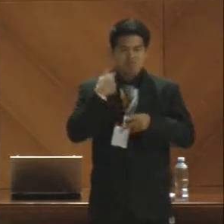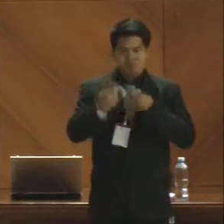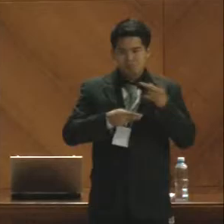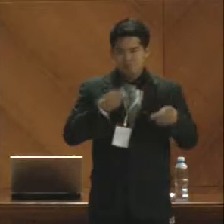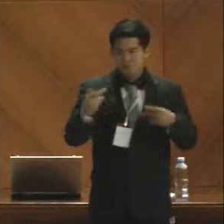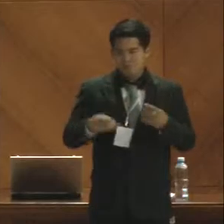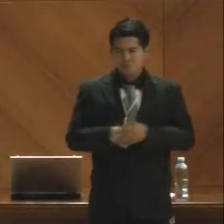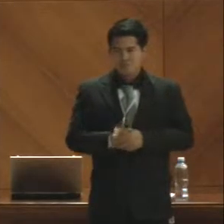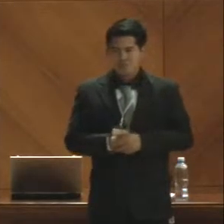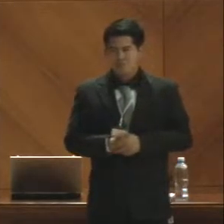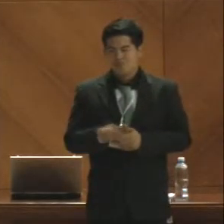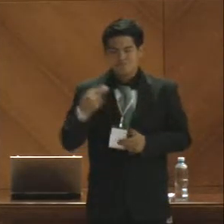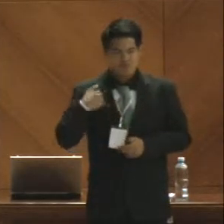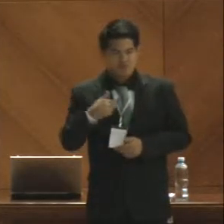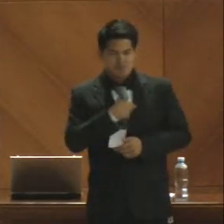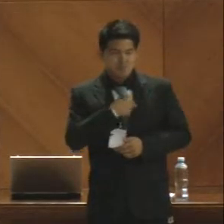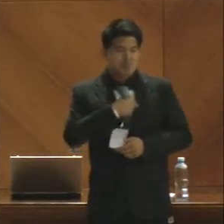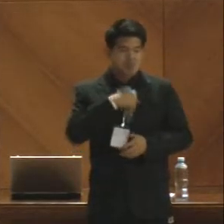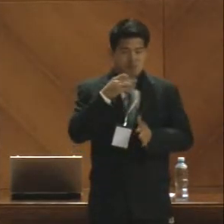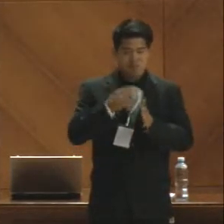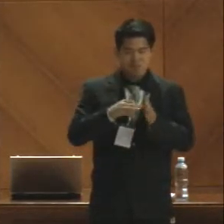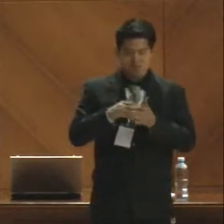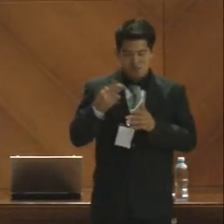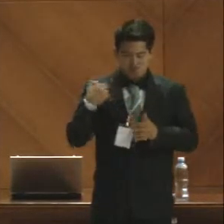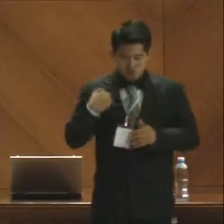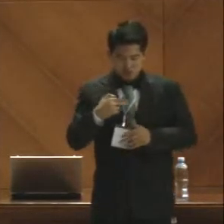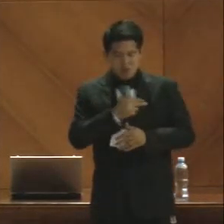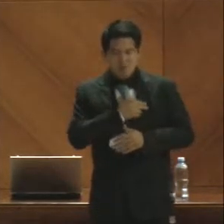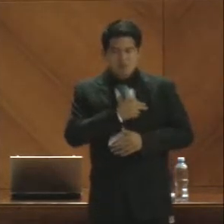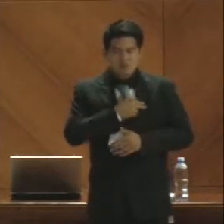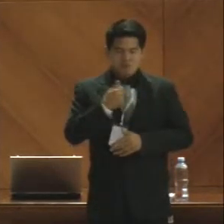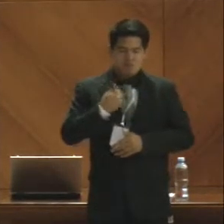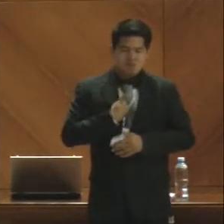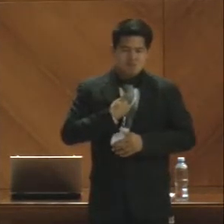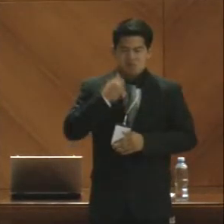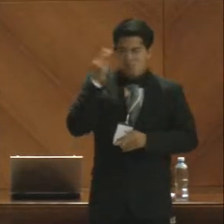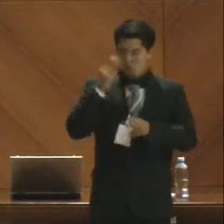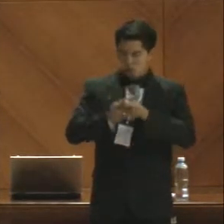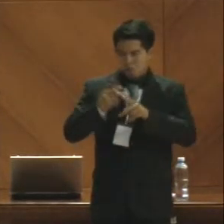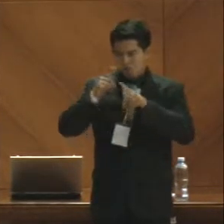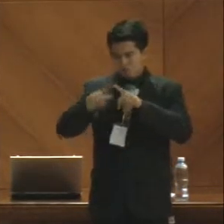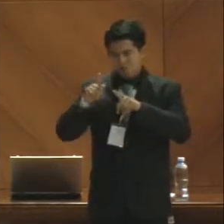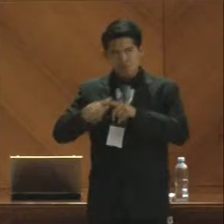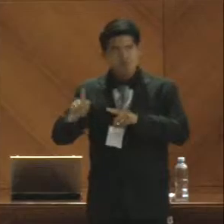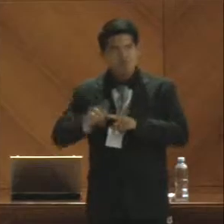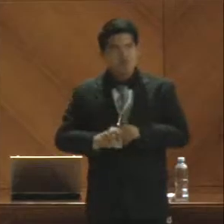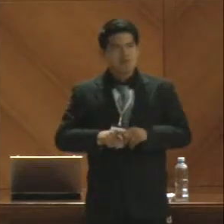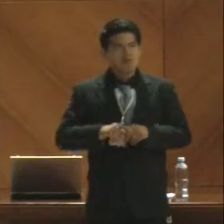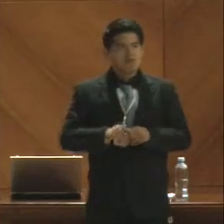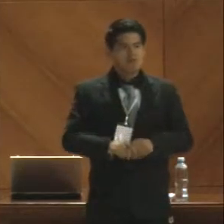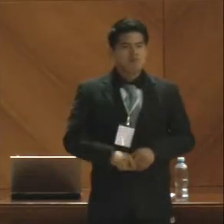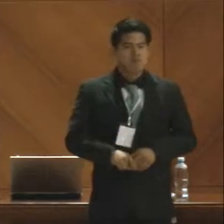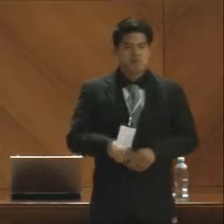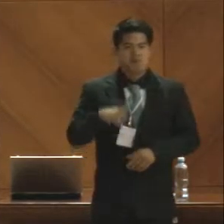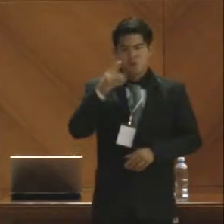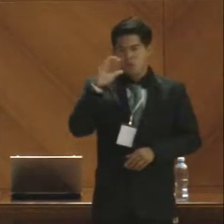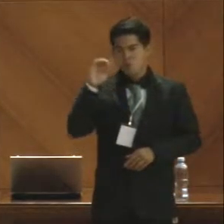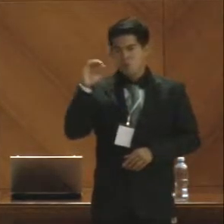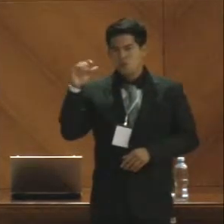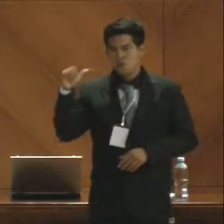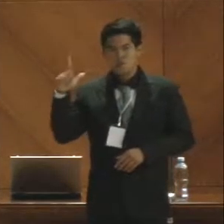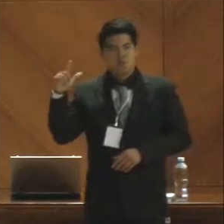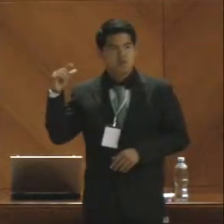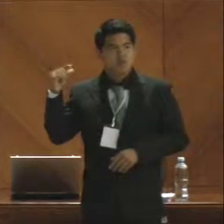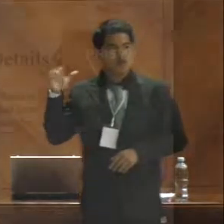nosotros somos del producto de estos sistemas con nuestra información personal que estamos dando. Ahora sí hablemos de Google. Bueno, ahí también está